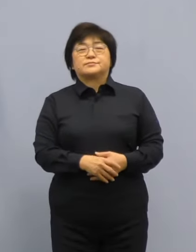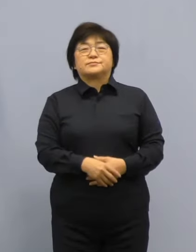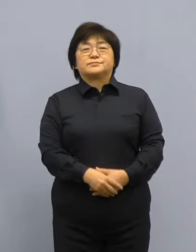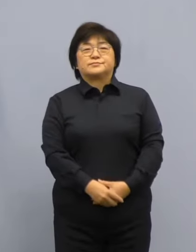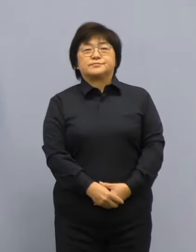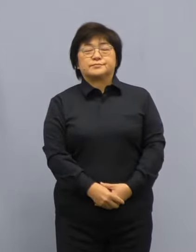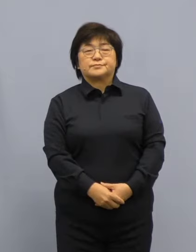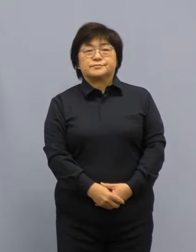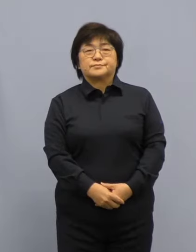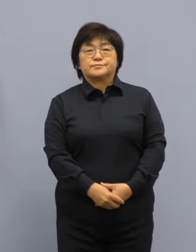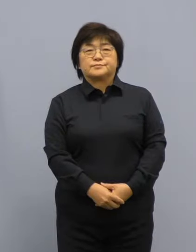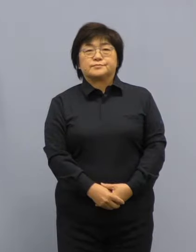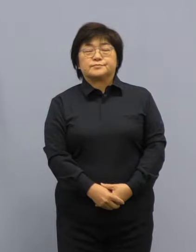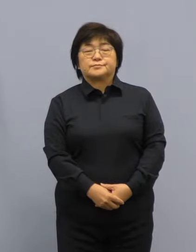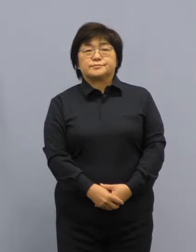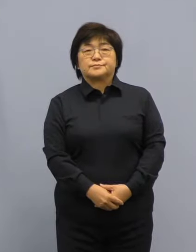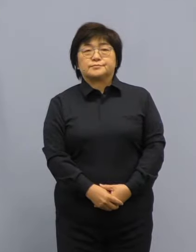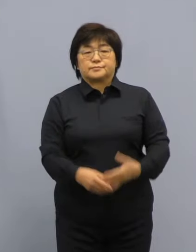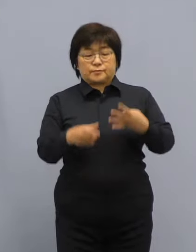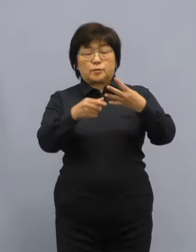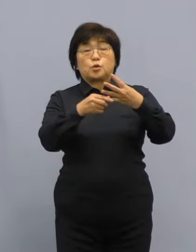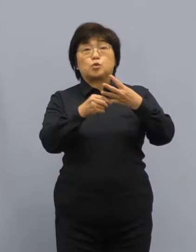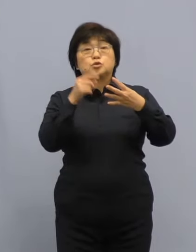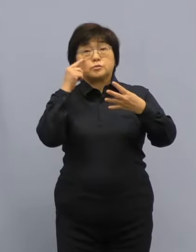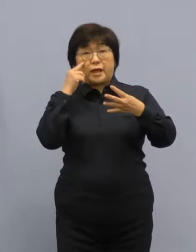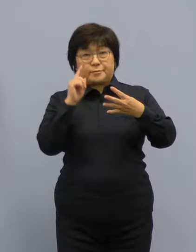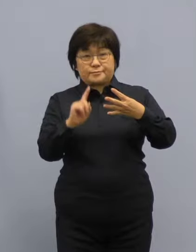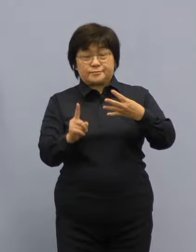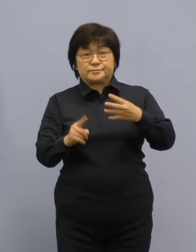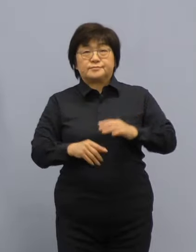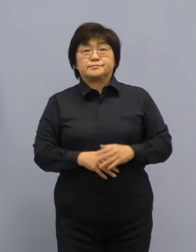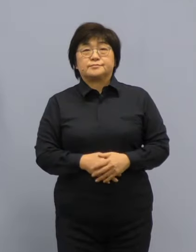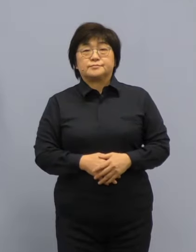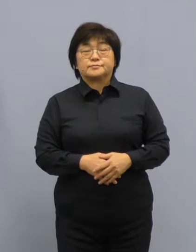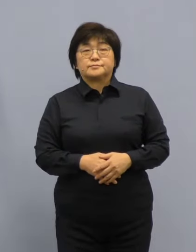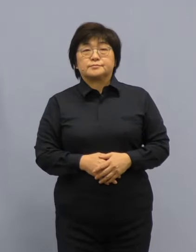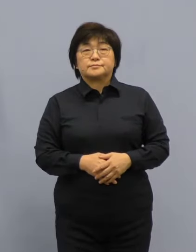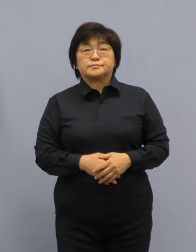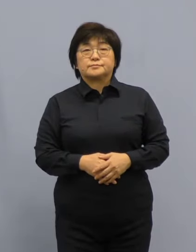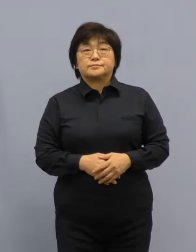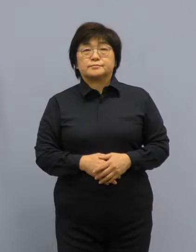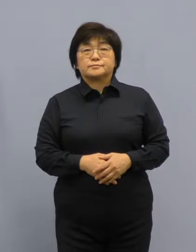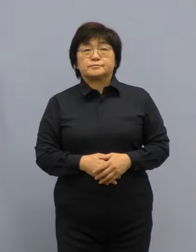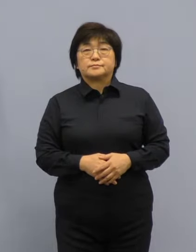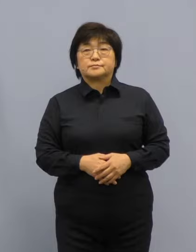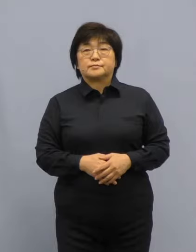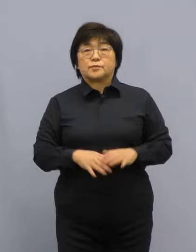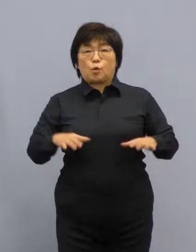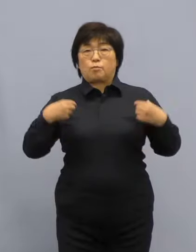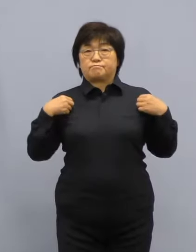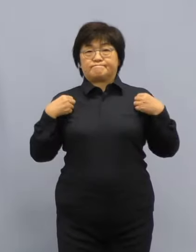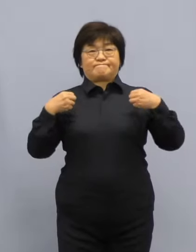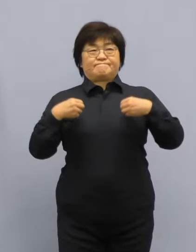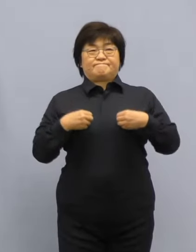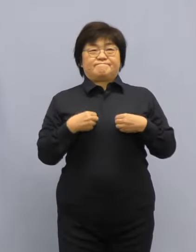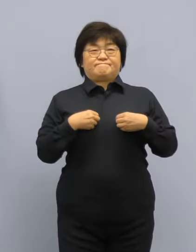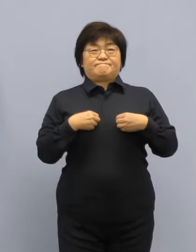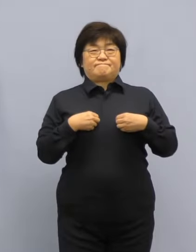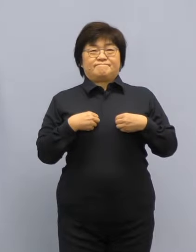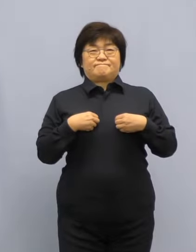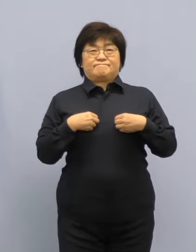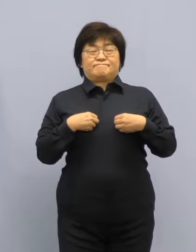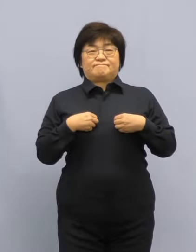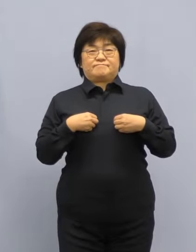います。そして4つ目になりますけれども、今日発表を聞させていただいておりますけれども